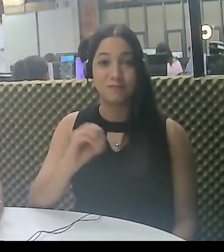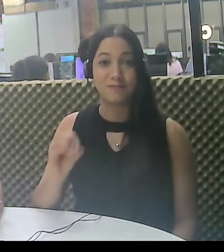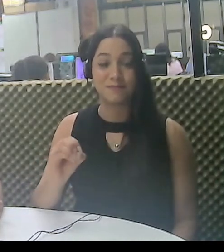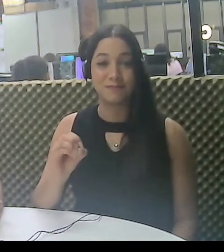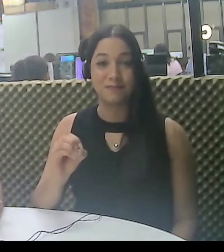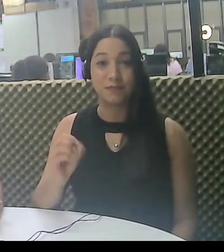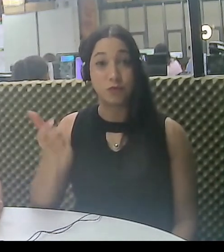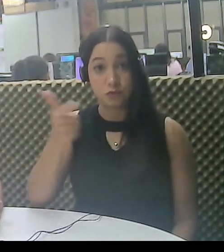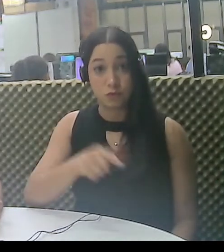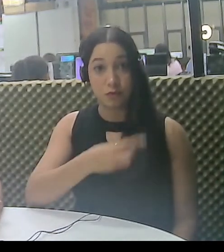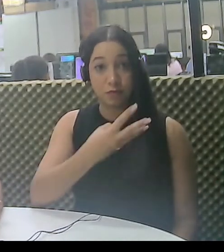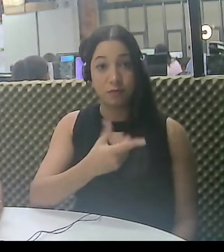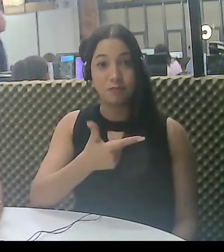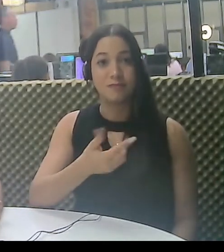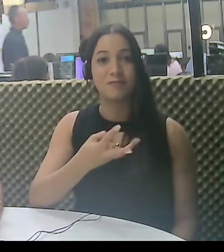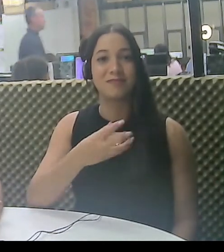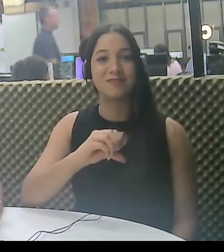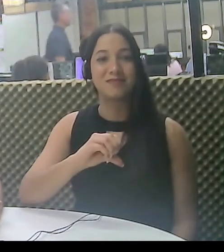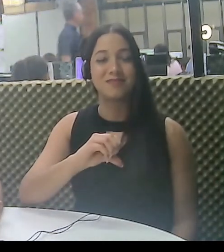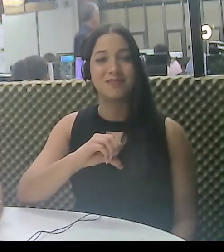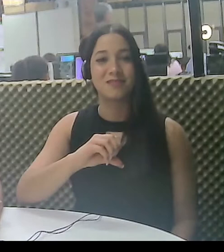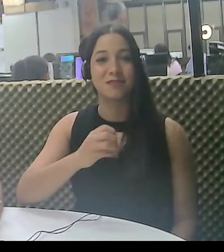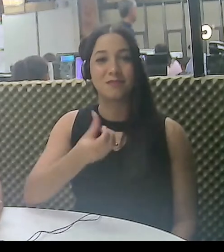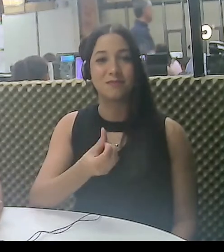3239-6700, repetindo,